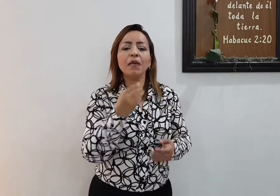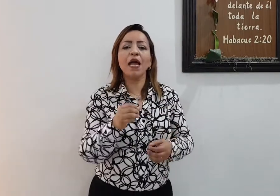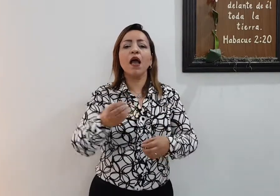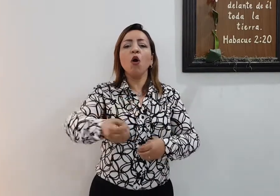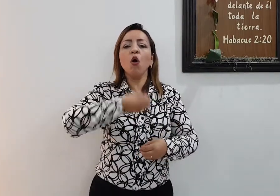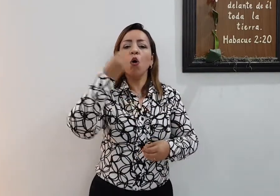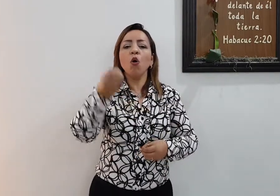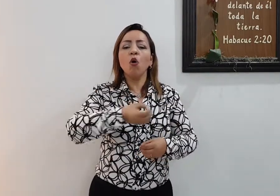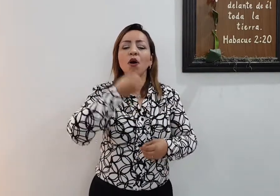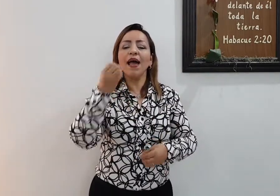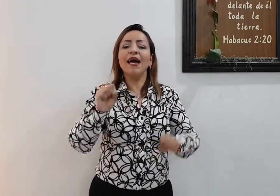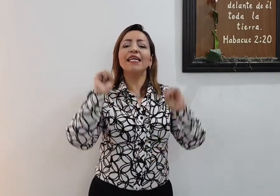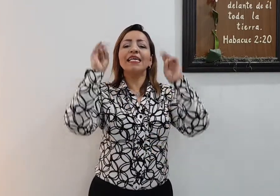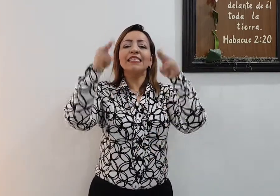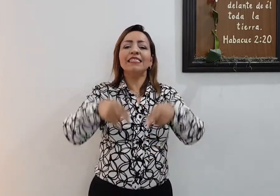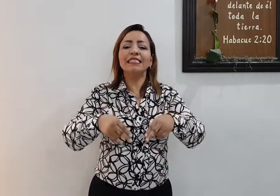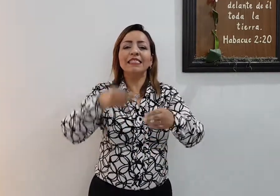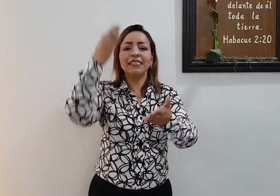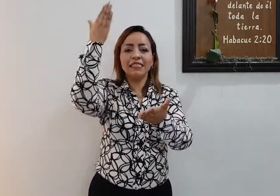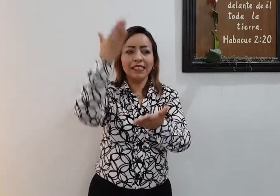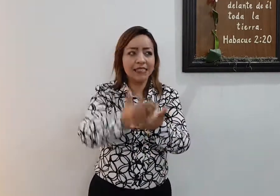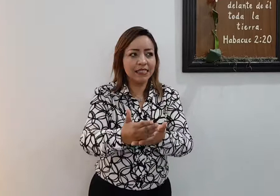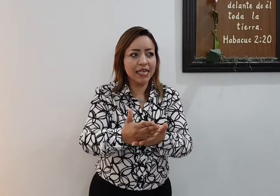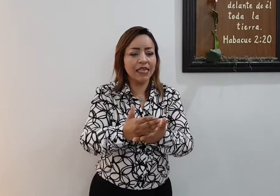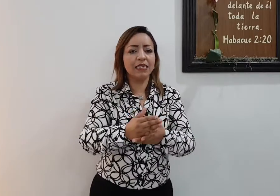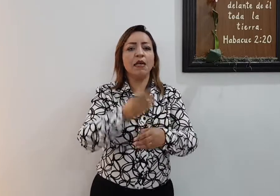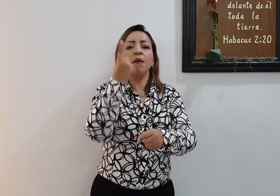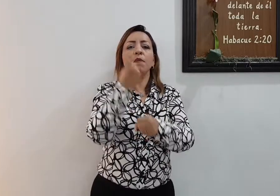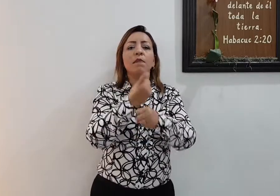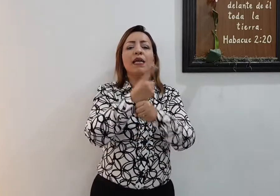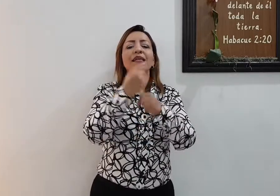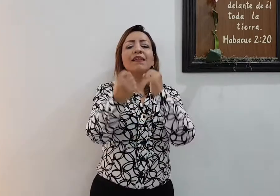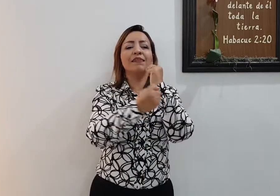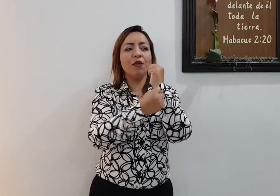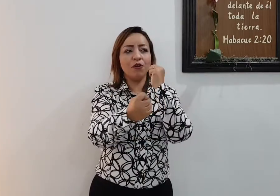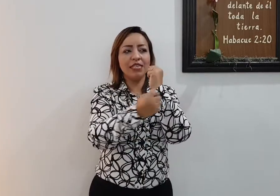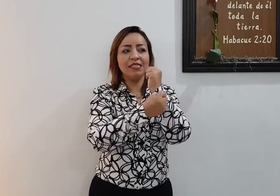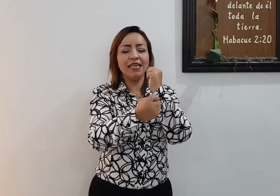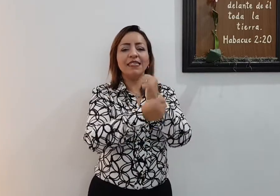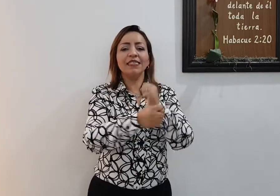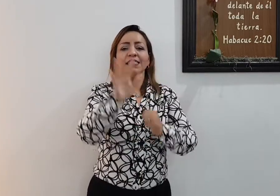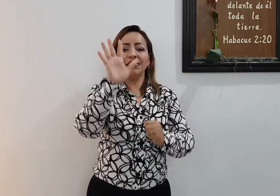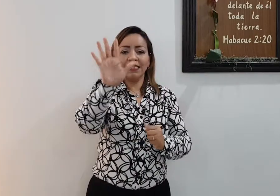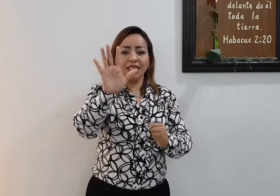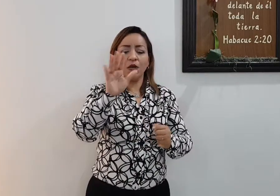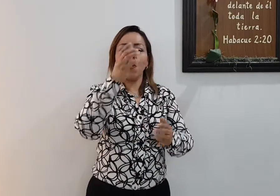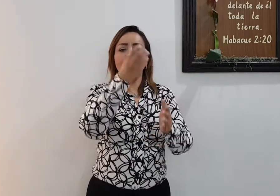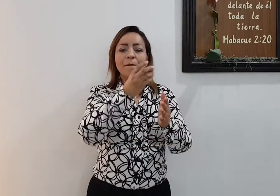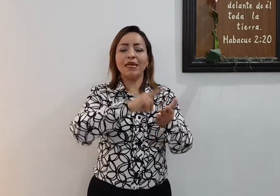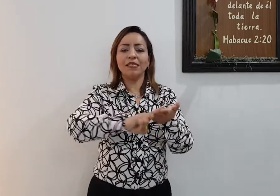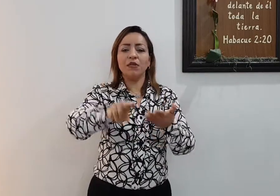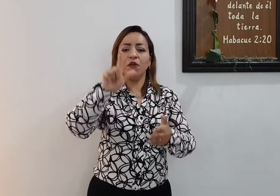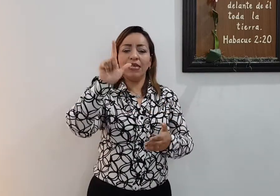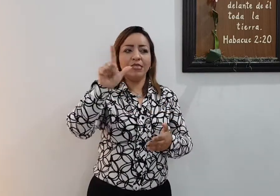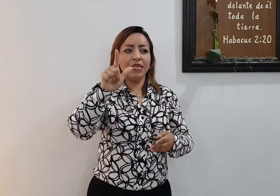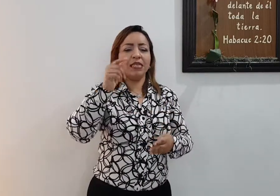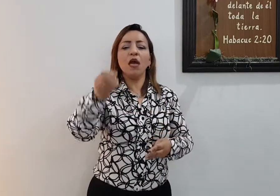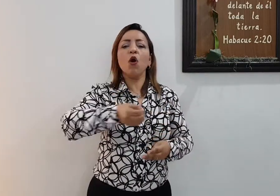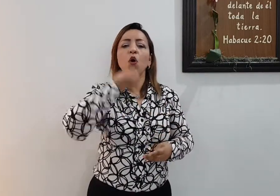de hacerlo. Y a propósito, permítame orar. Padre, muchas gracias por tu palabra. Gracias porque en